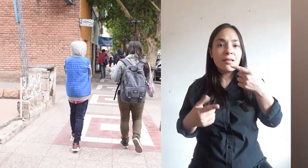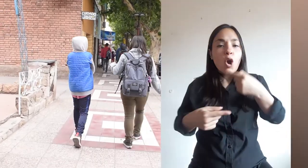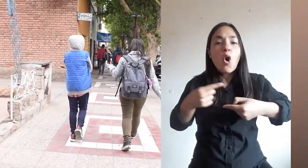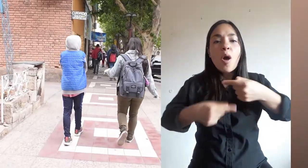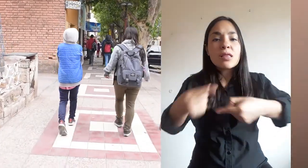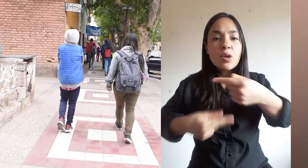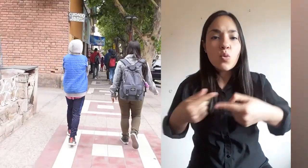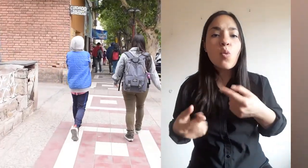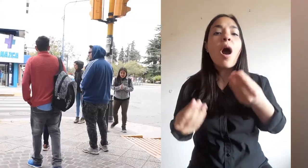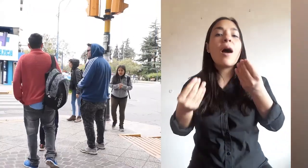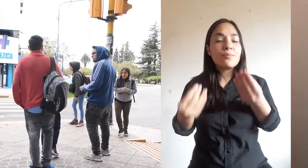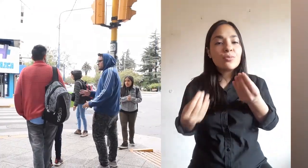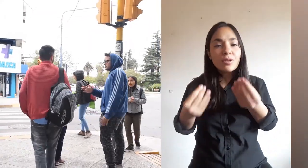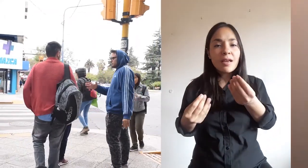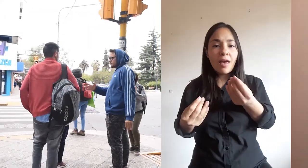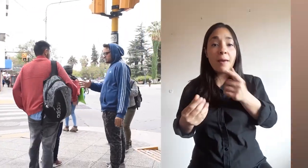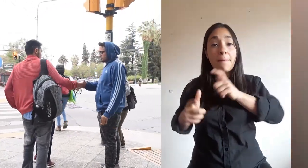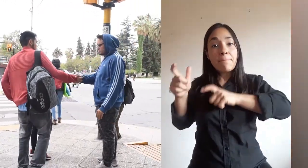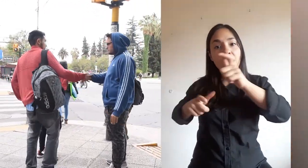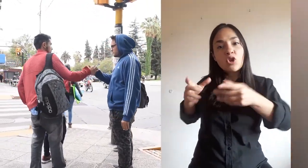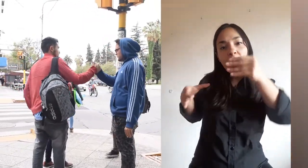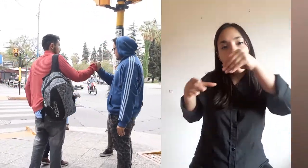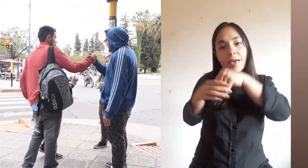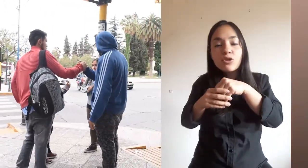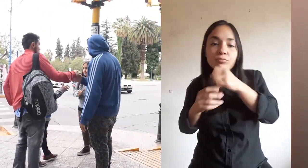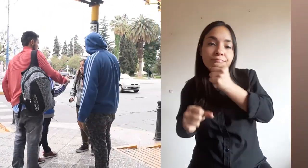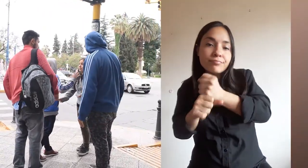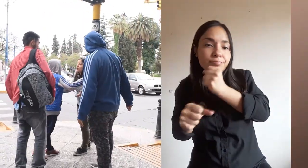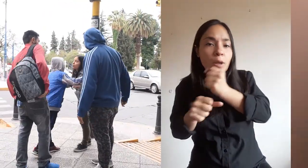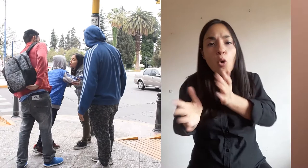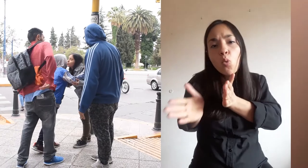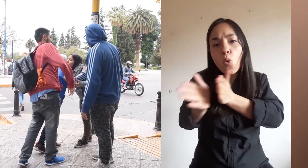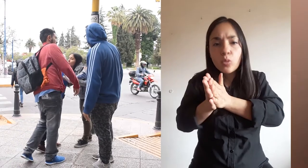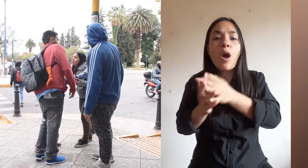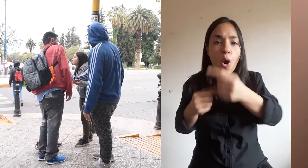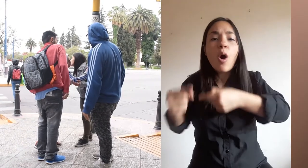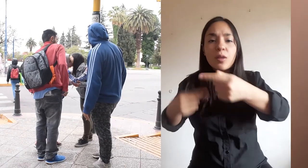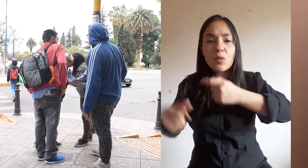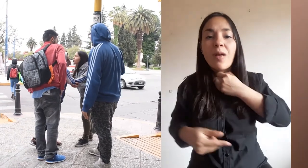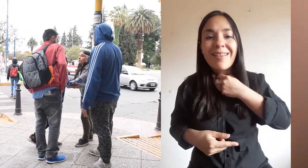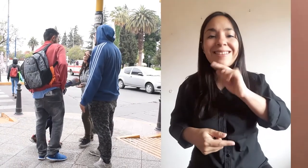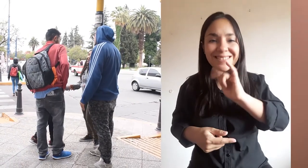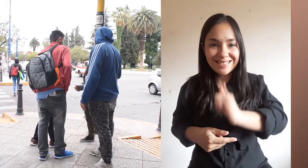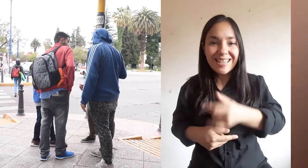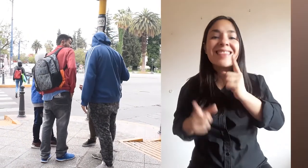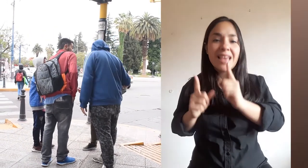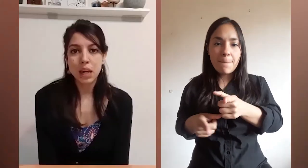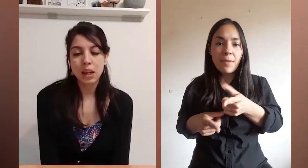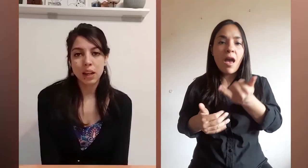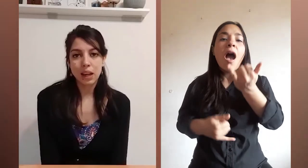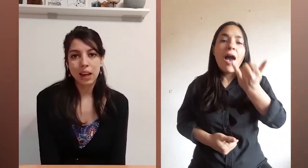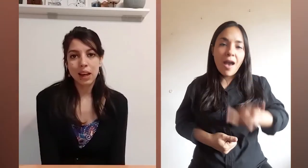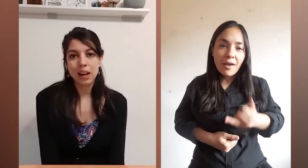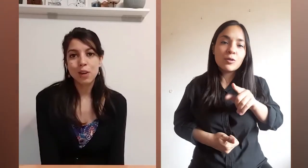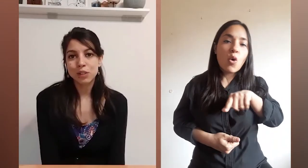porque habita en el interés de quienes participaron la posibilidad de continuarlo, sino también porque se movilizan